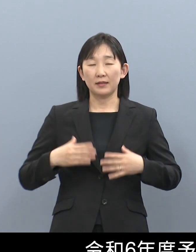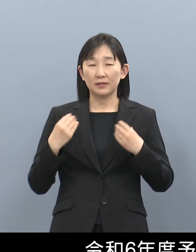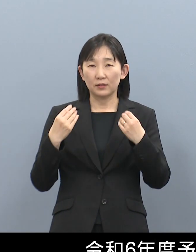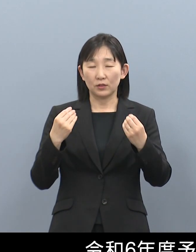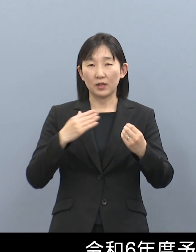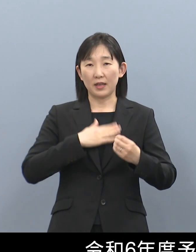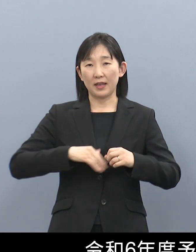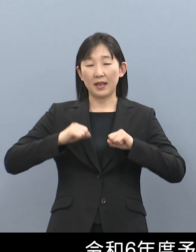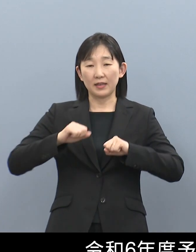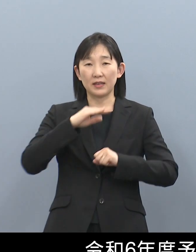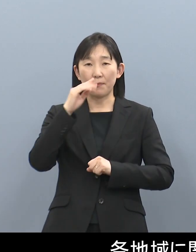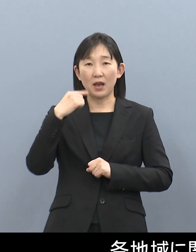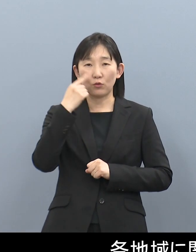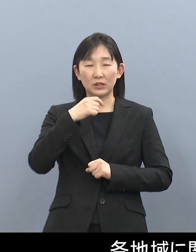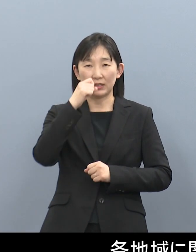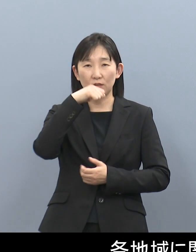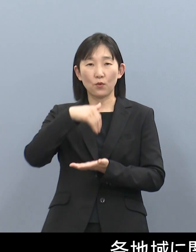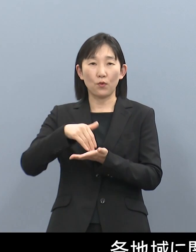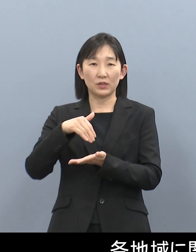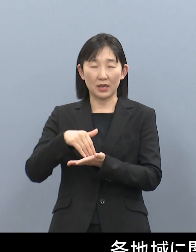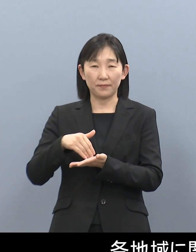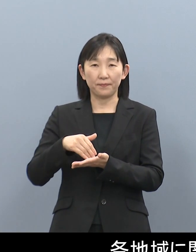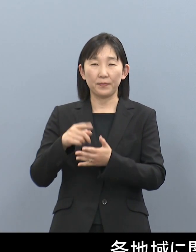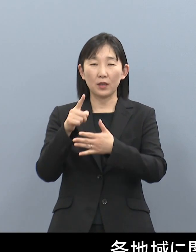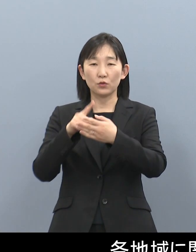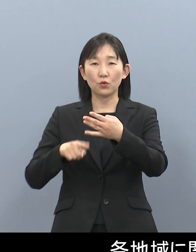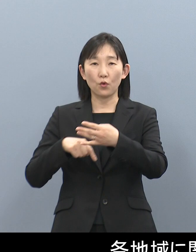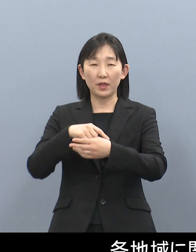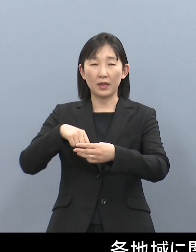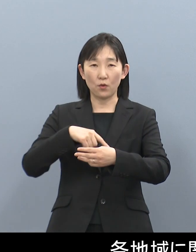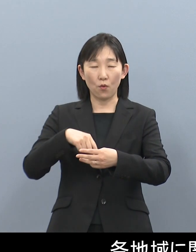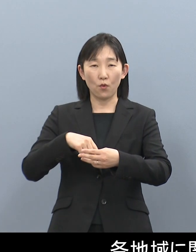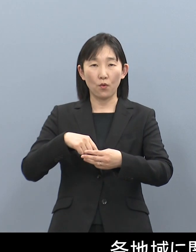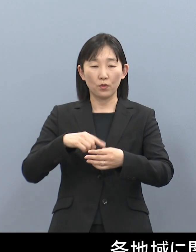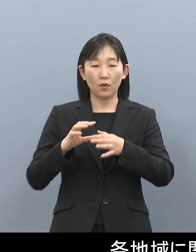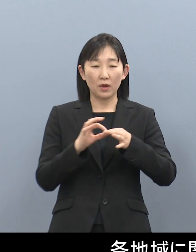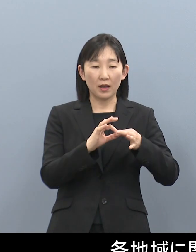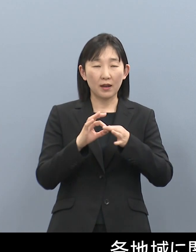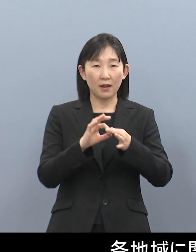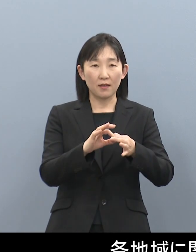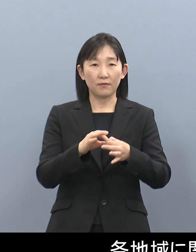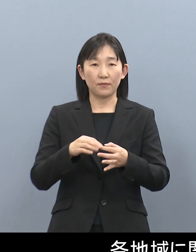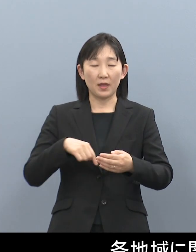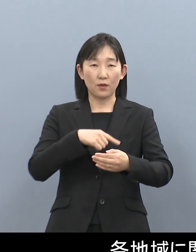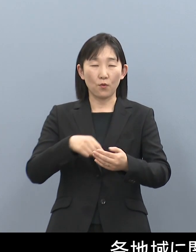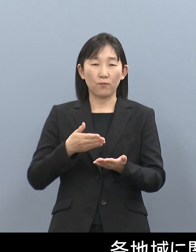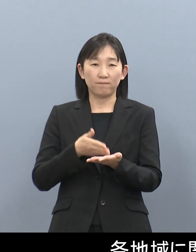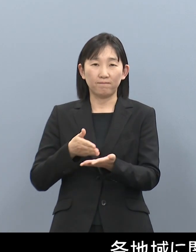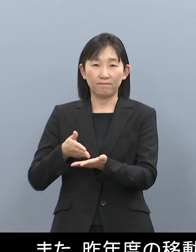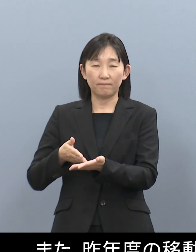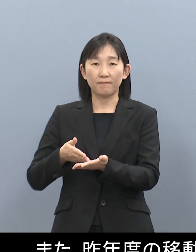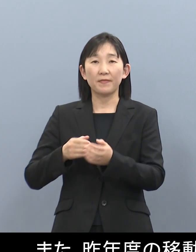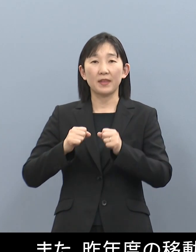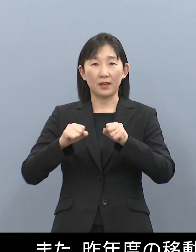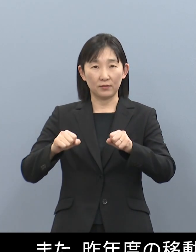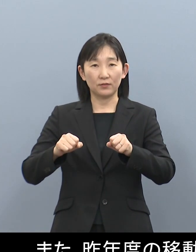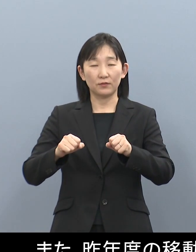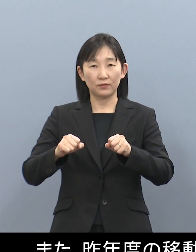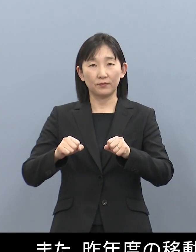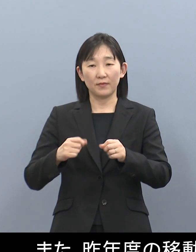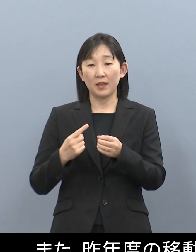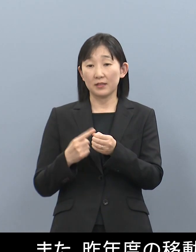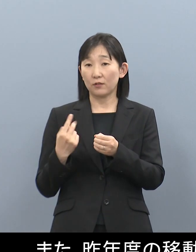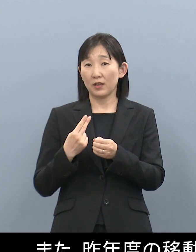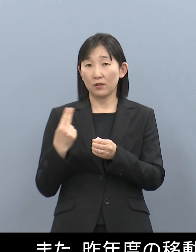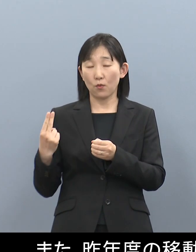要事業と各地域に関連した事業につきましてご説明をさせていただきます。また昨年